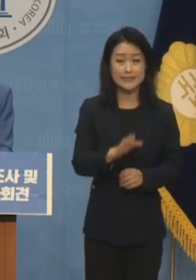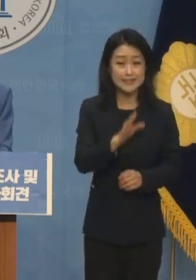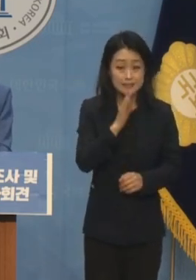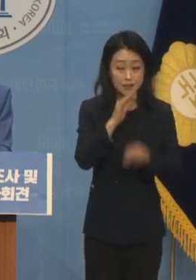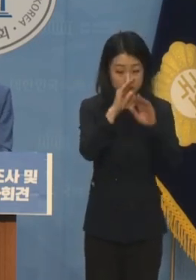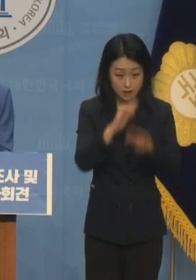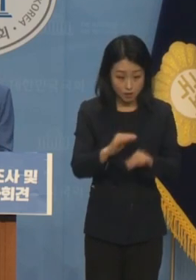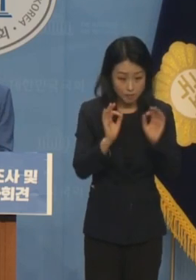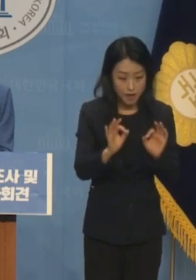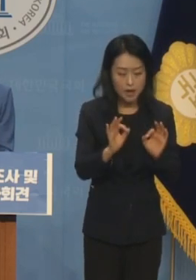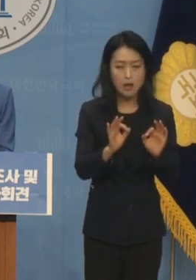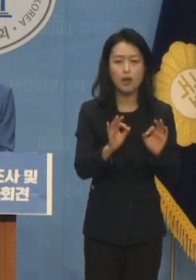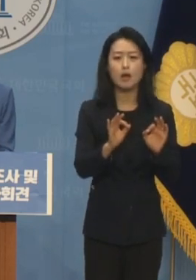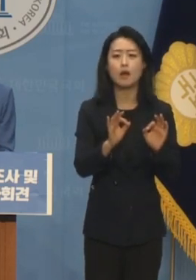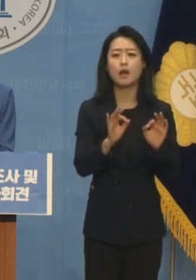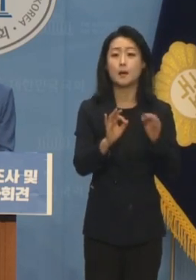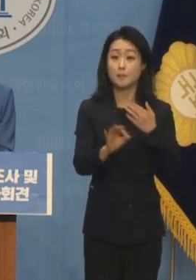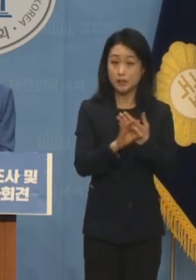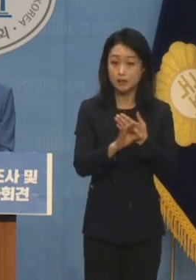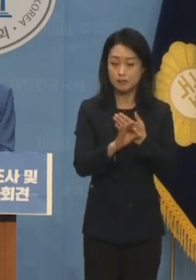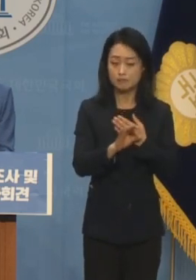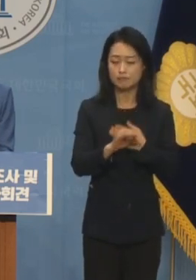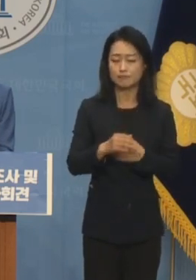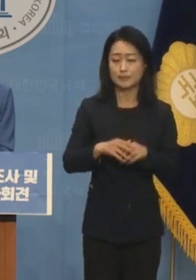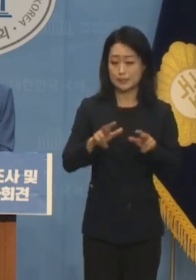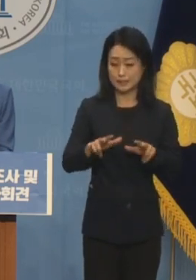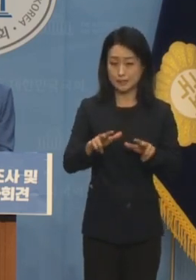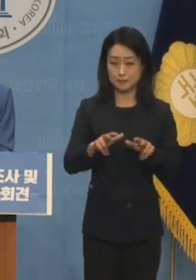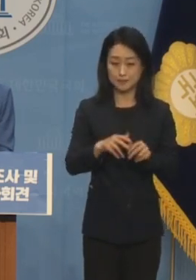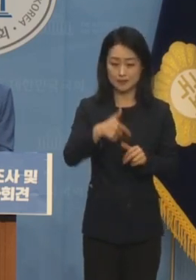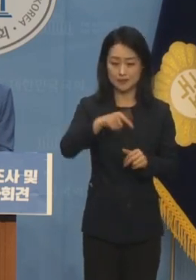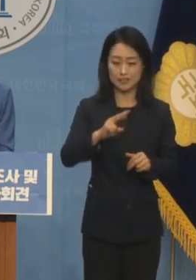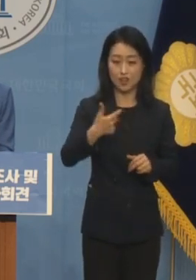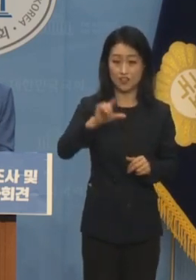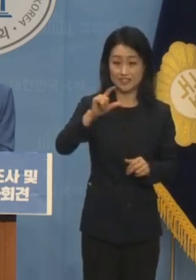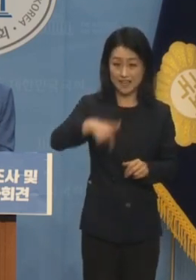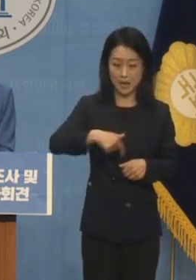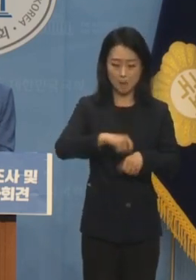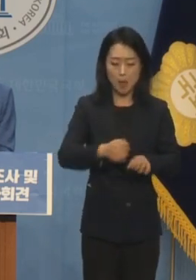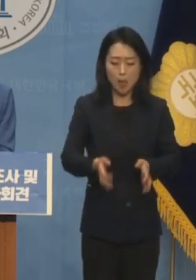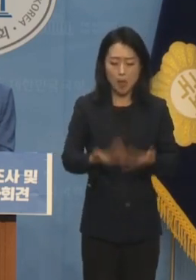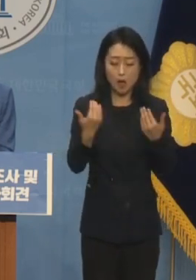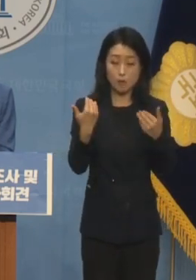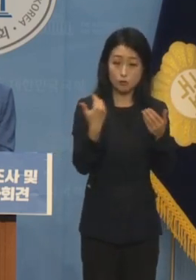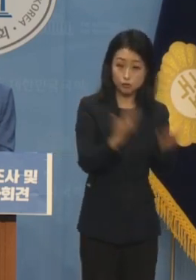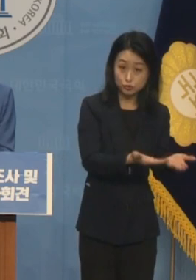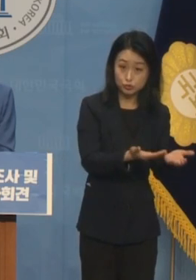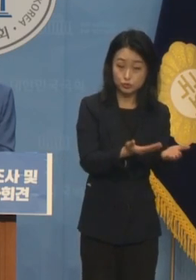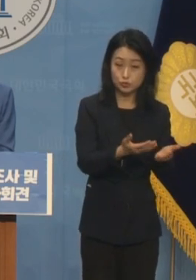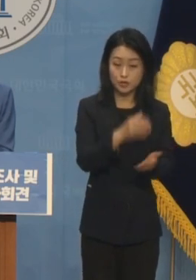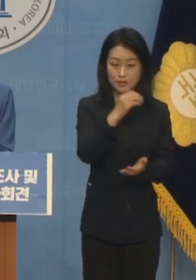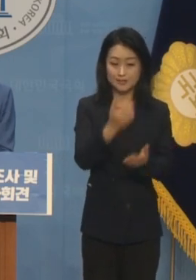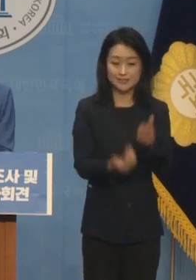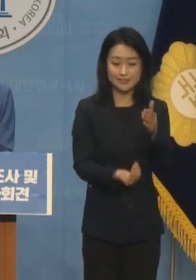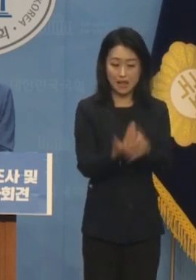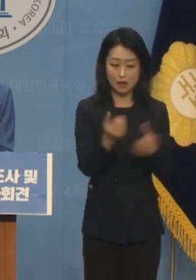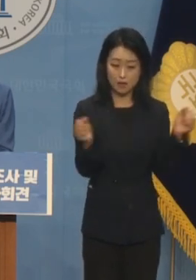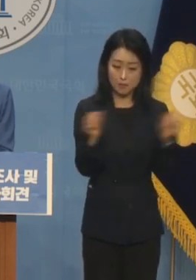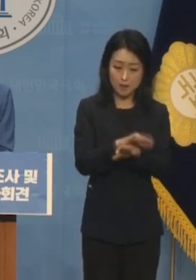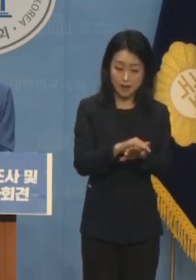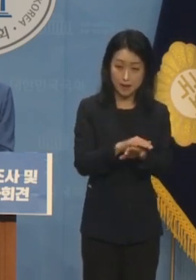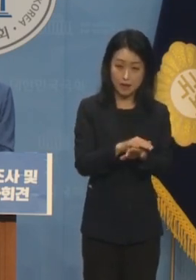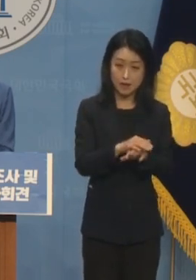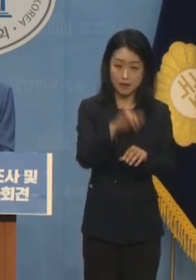사실이라면 교육당국에서도 견책이라는 가벼운 경징계 처분으로는 사건을 덮는 것은 아닌지 진상조사해야